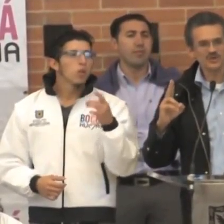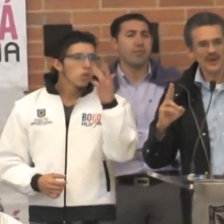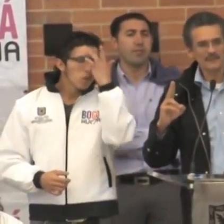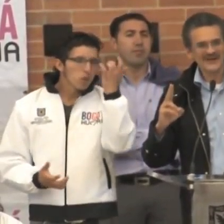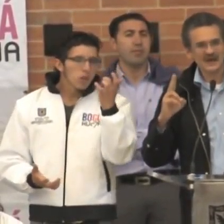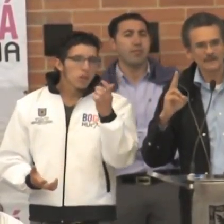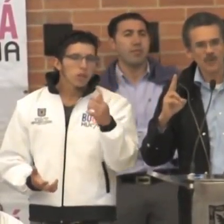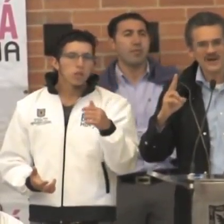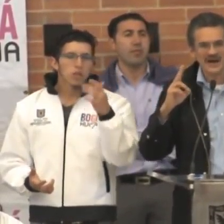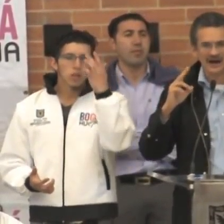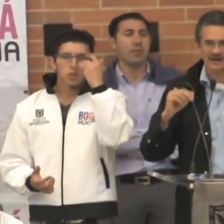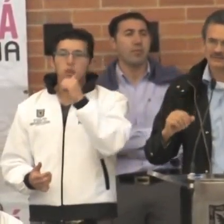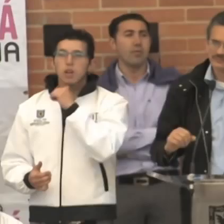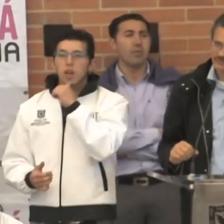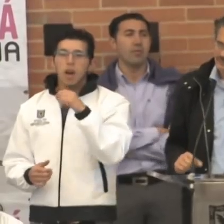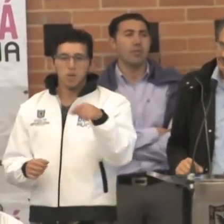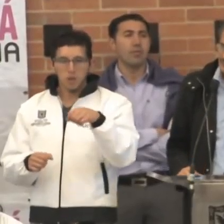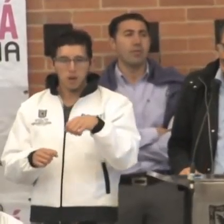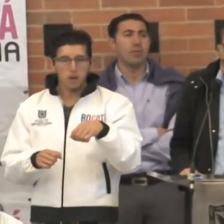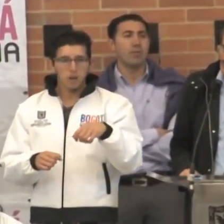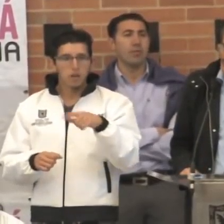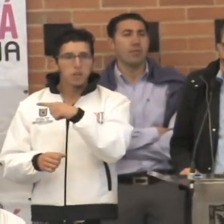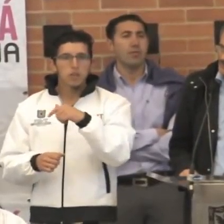en manos de una empresa pública.